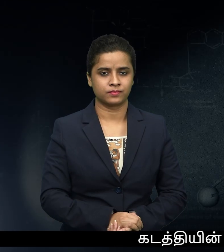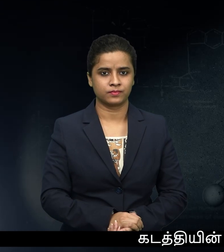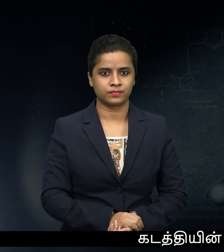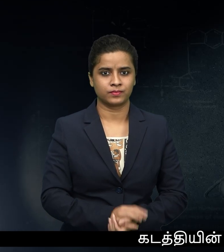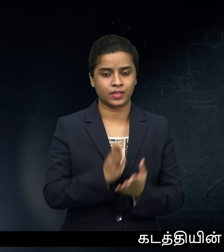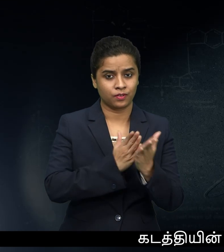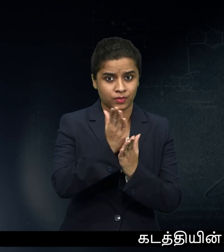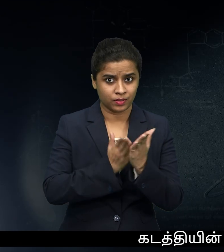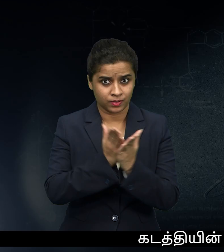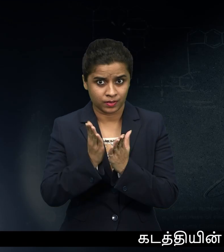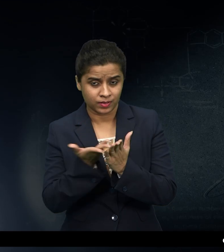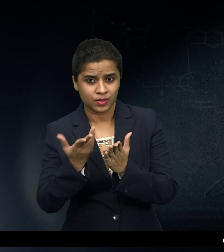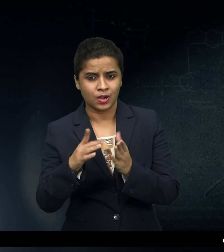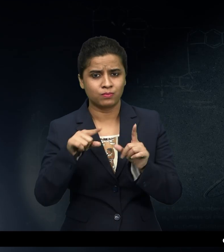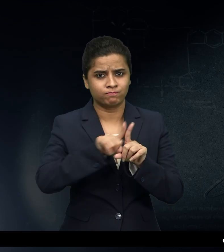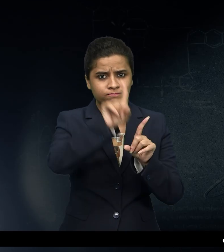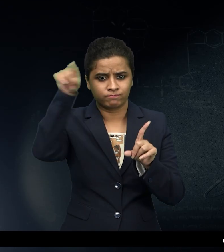கடத்தியின் மின்தடை சார்ந்துள்ள காரணிகள்.